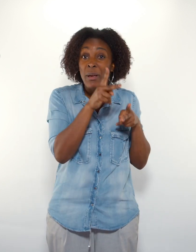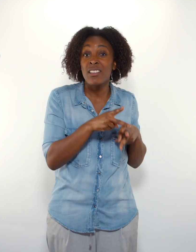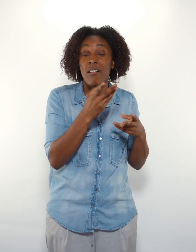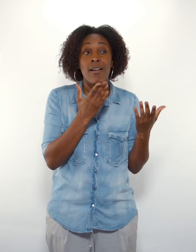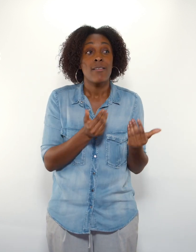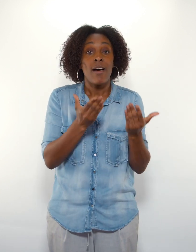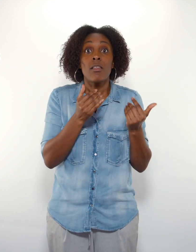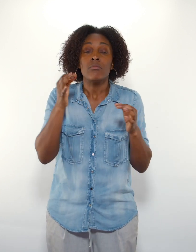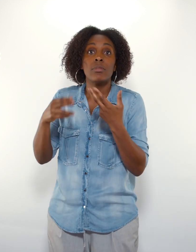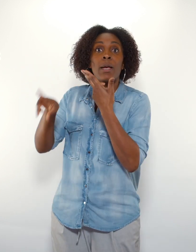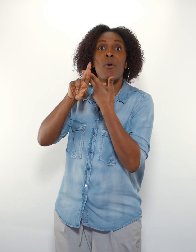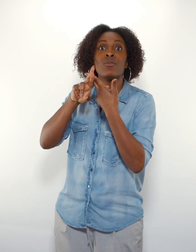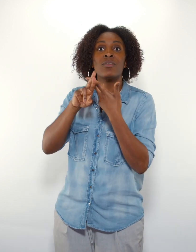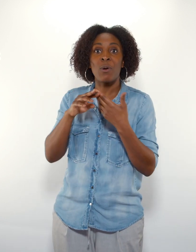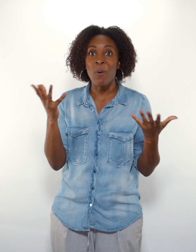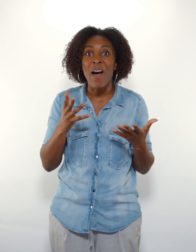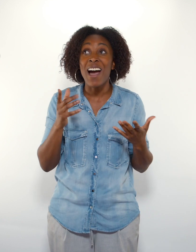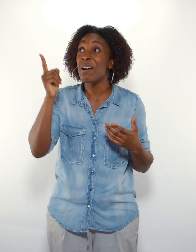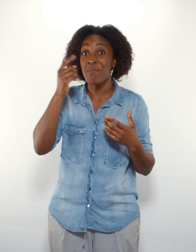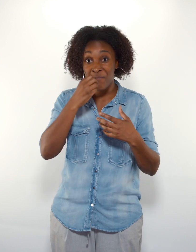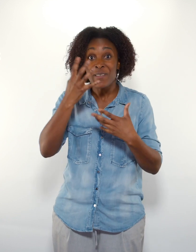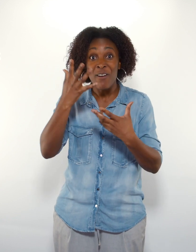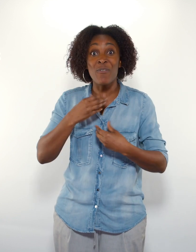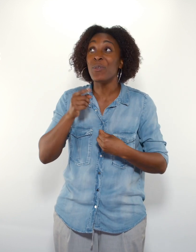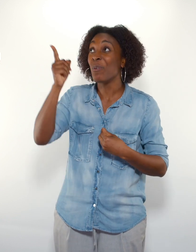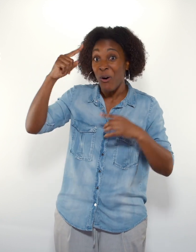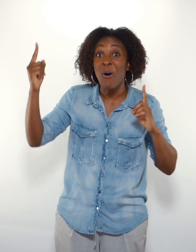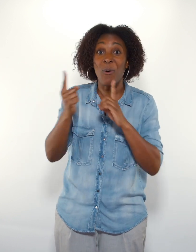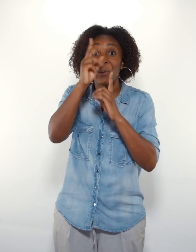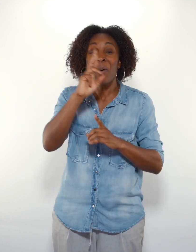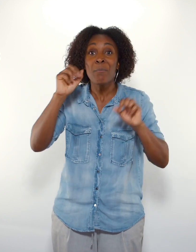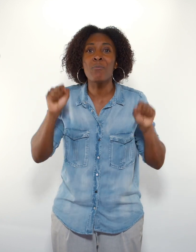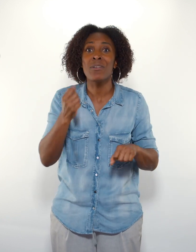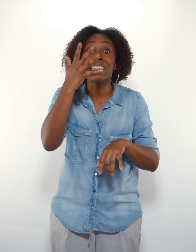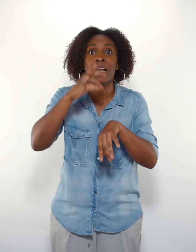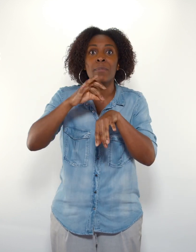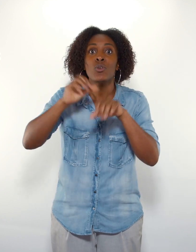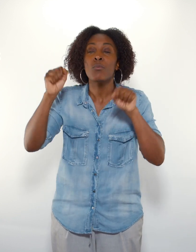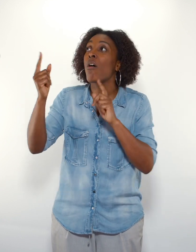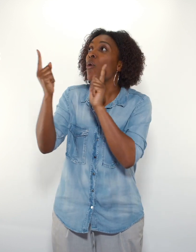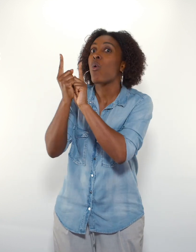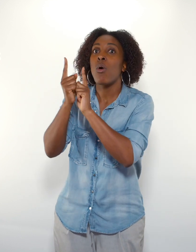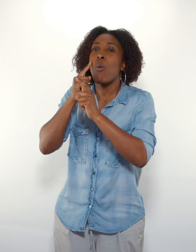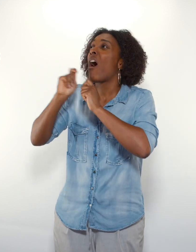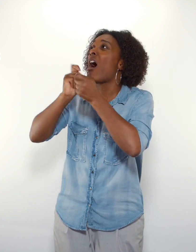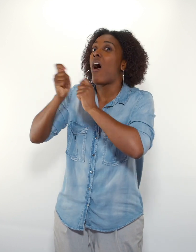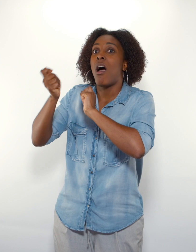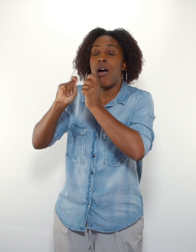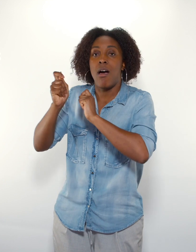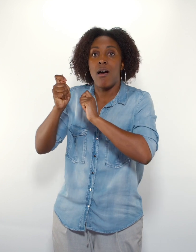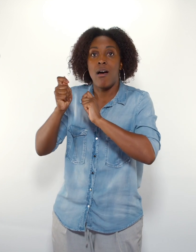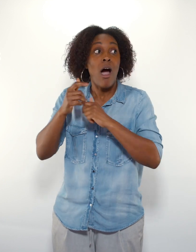attend et la réponse tombe. Il est bienvenu à la cour du roi. Il aura 5 minutes pour s'entretenir avec sa